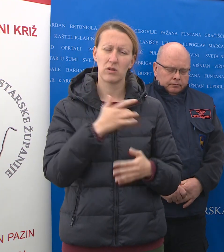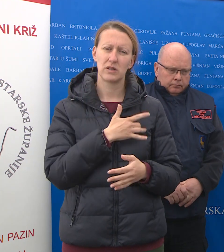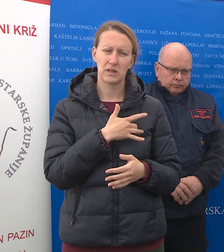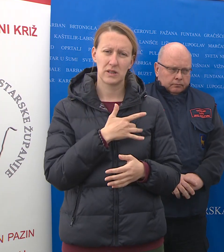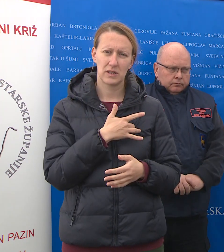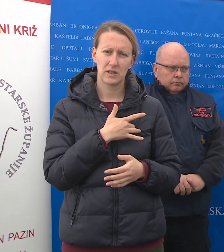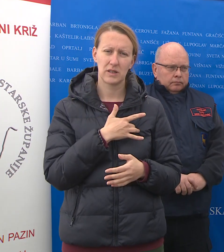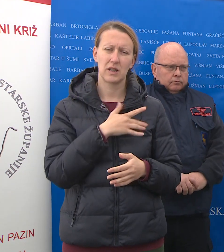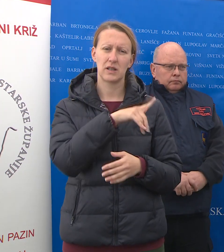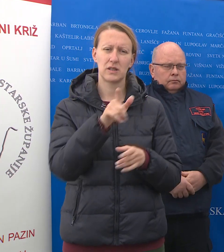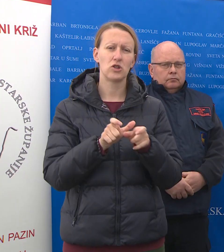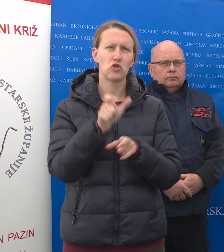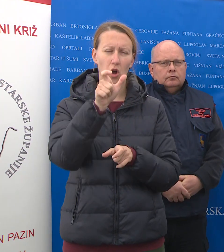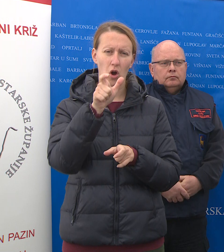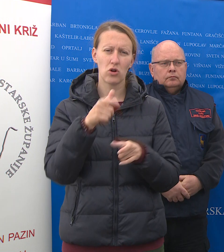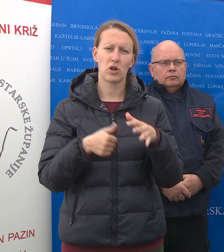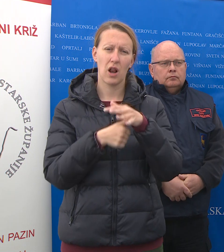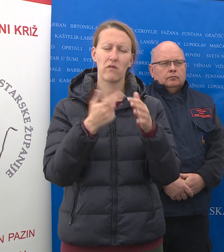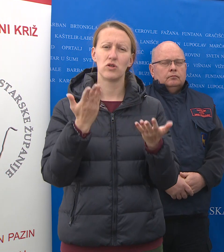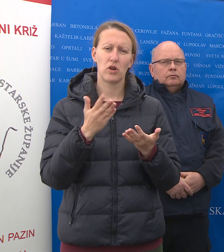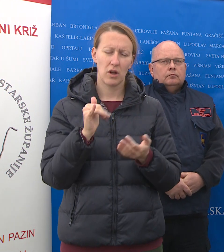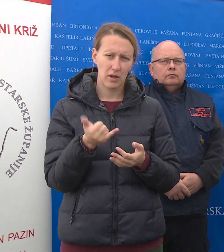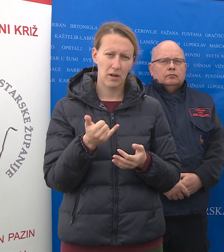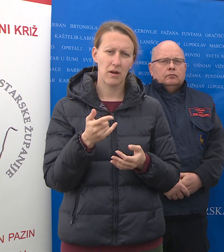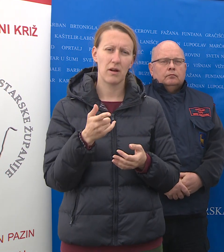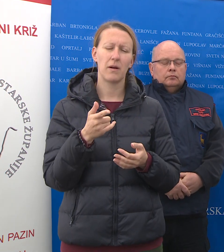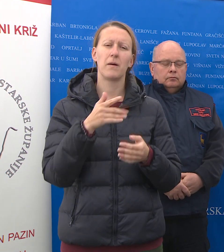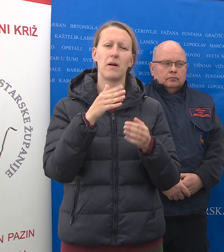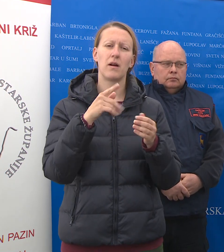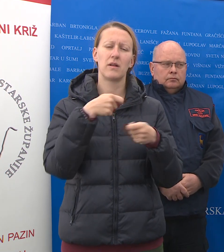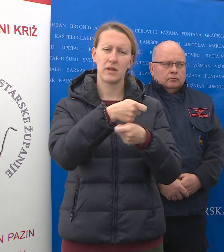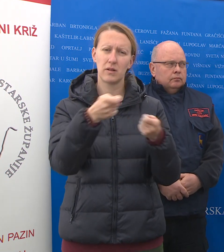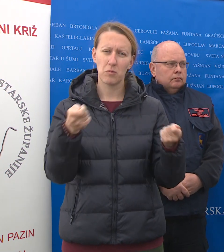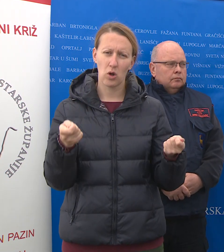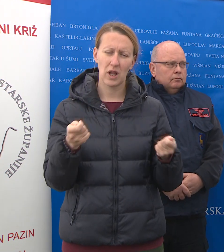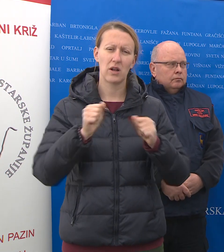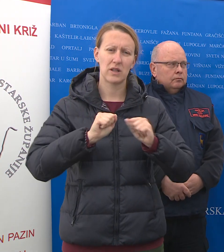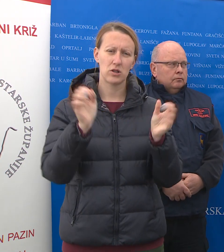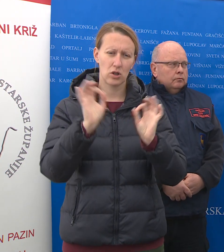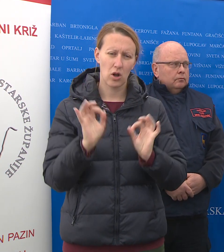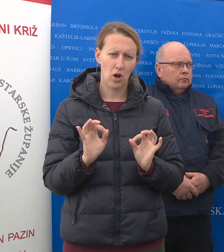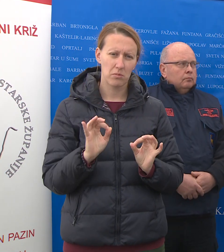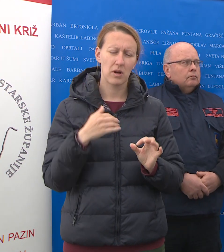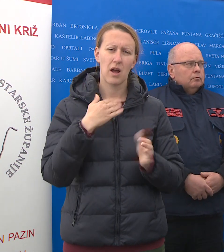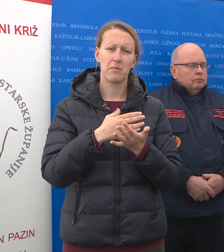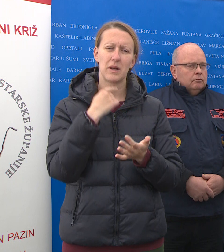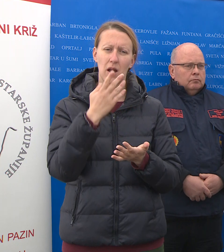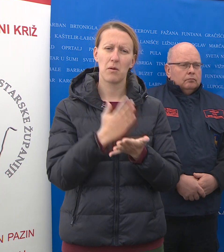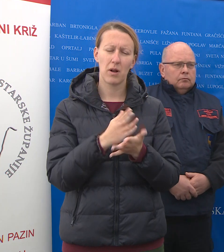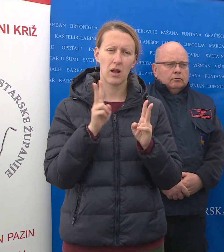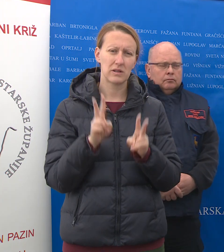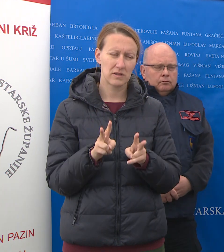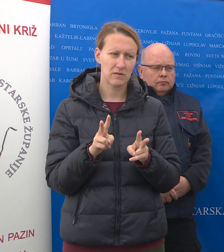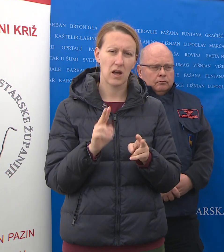srca nacionalnom stožeru, što je kriterije dodjele zaštitne opreme, ja bih rekla, bila